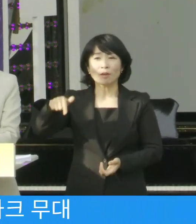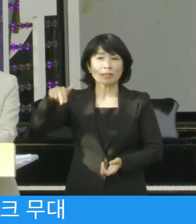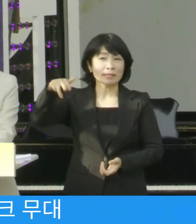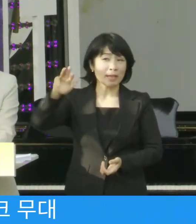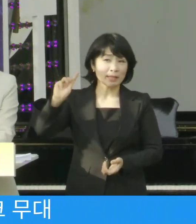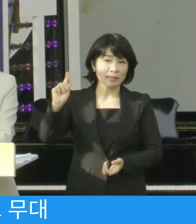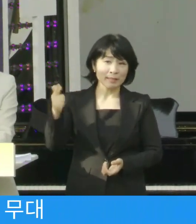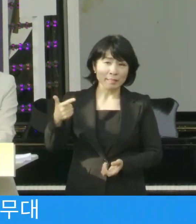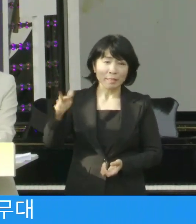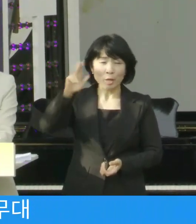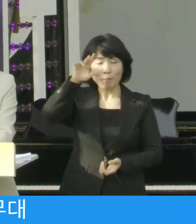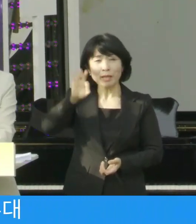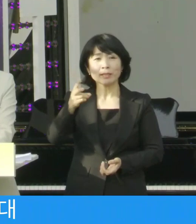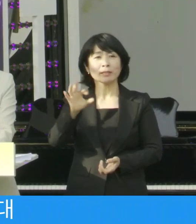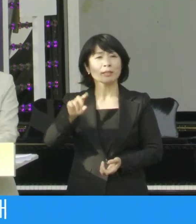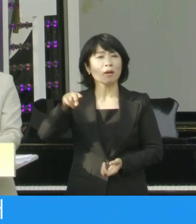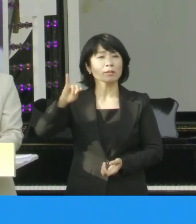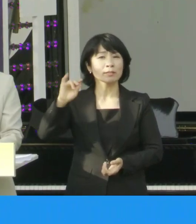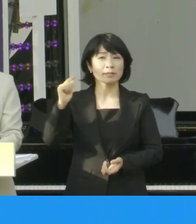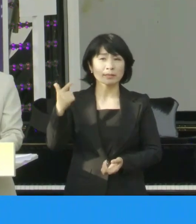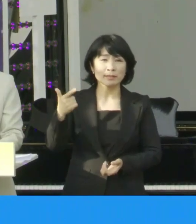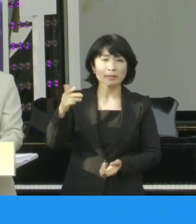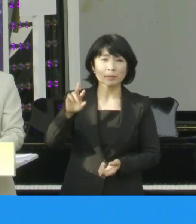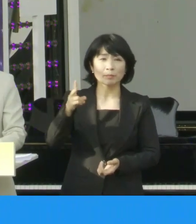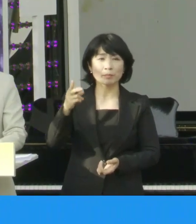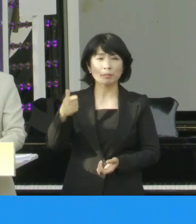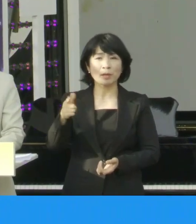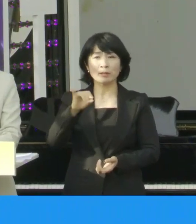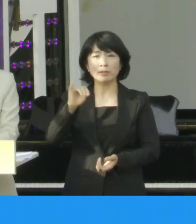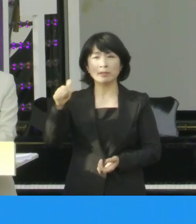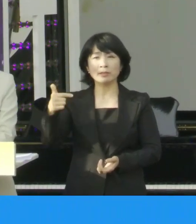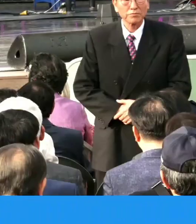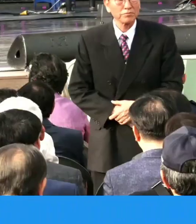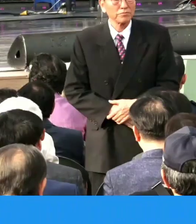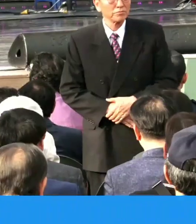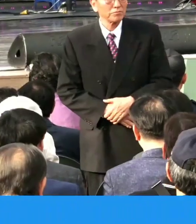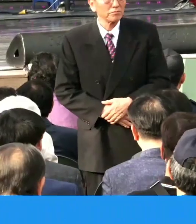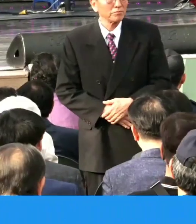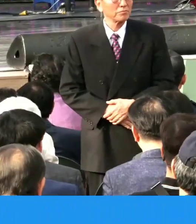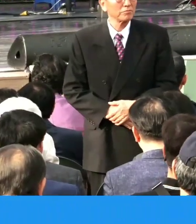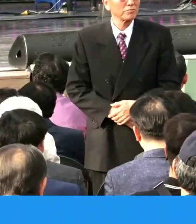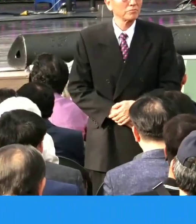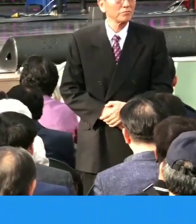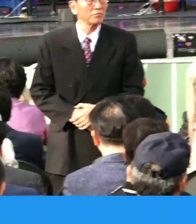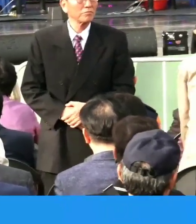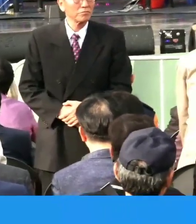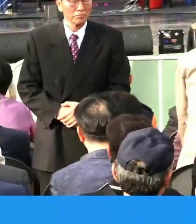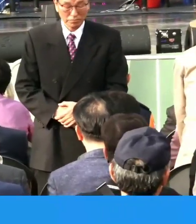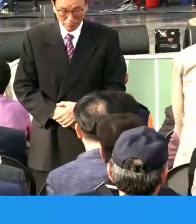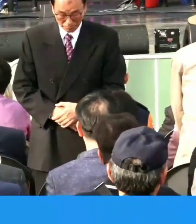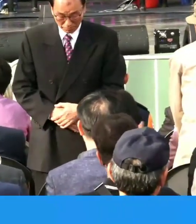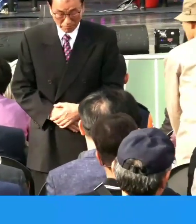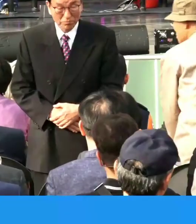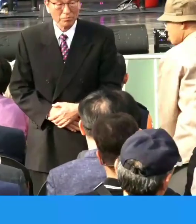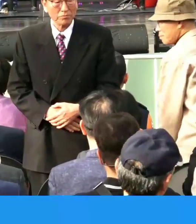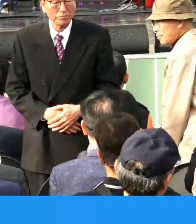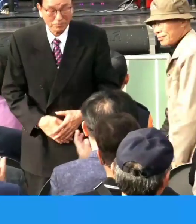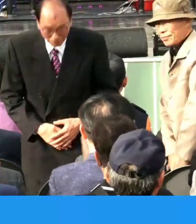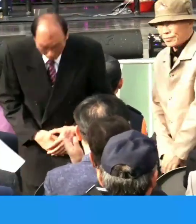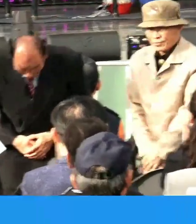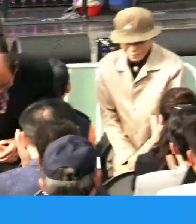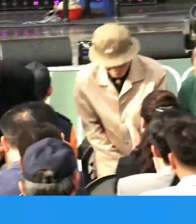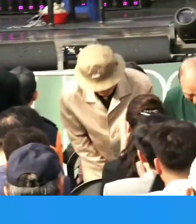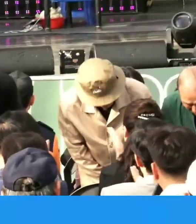문윤규님, 박영신님, 변인규님, 안영수님, 이상봉님, 이정환님도 참석해